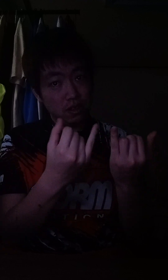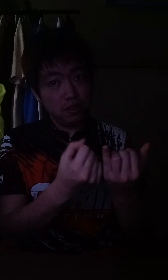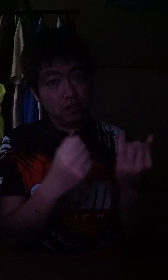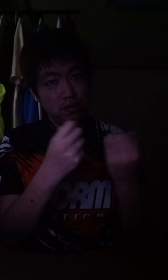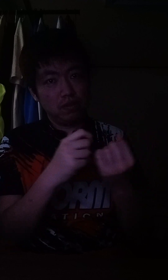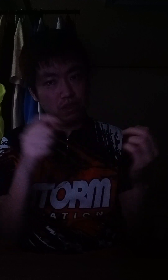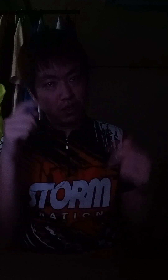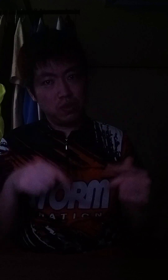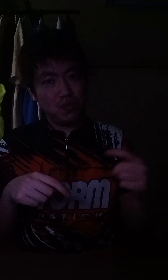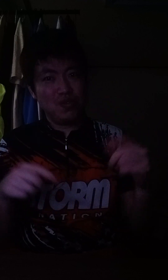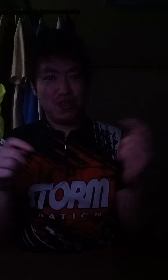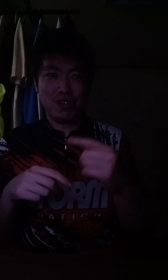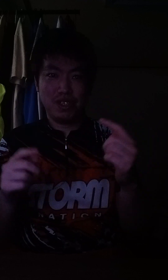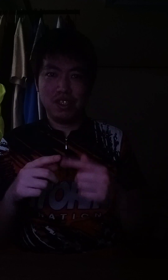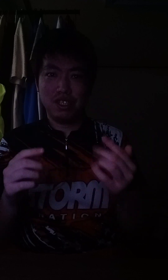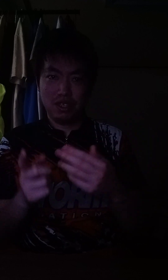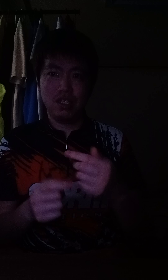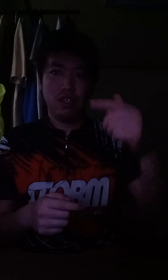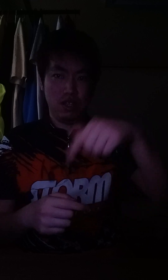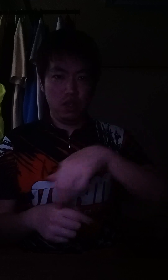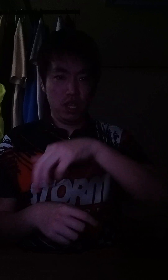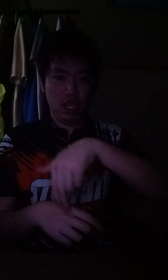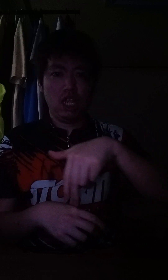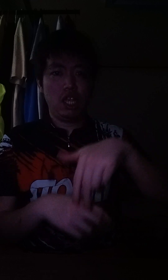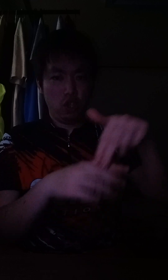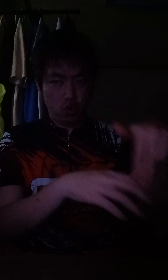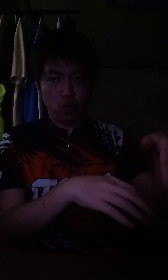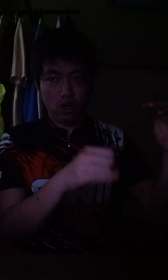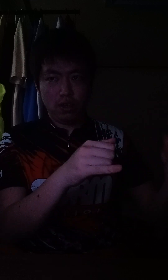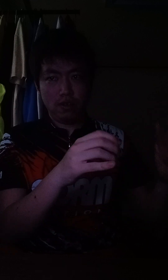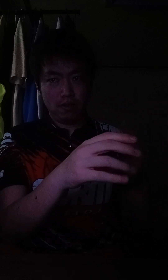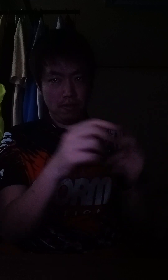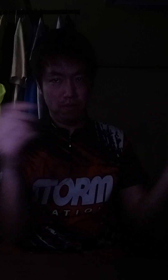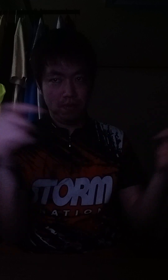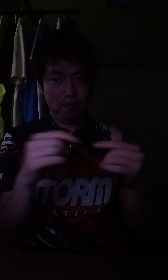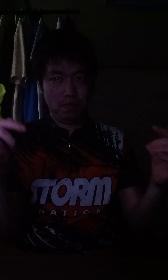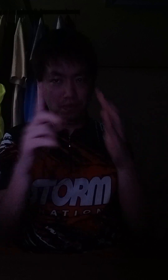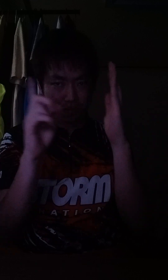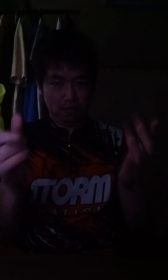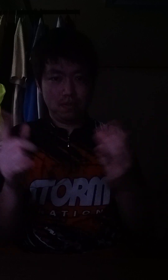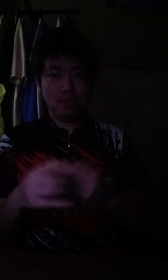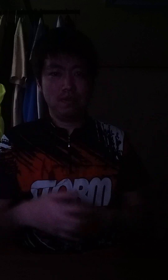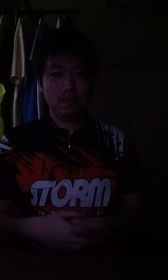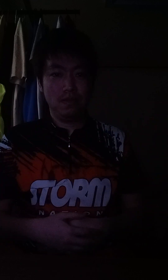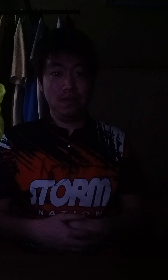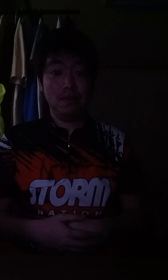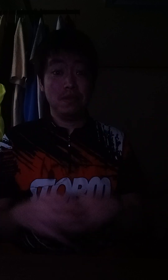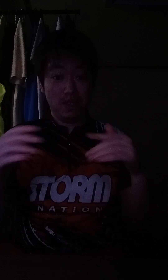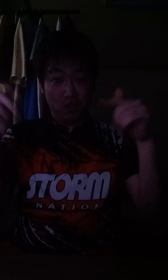호전이 되고 그래서 일단은 퇴원을 하고 좀 보기로 했습니다. 드디어 퇴원